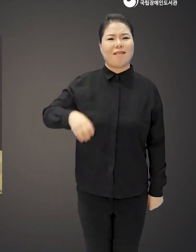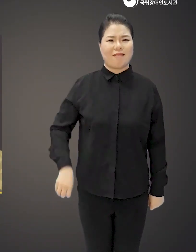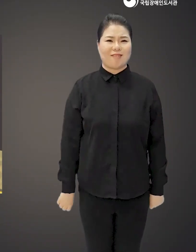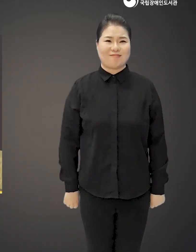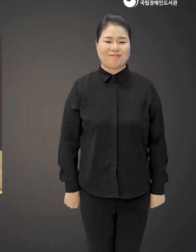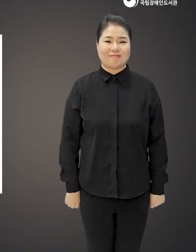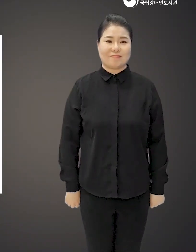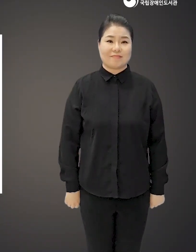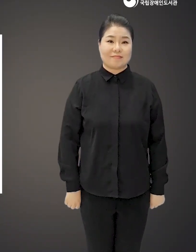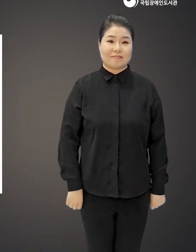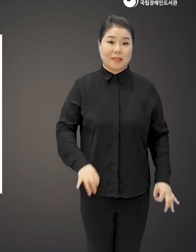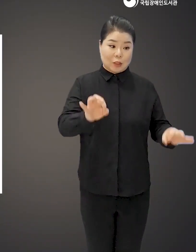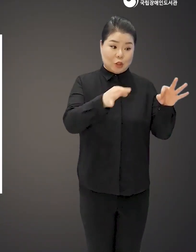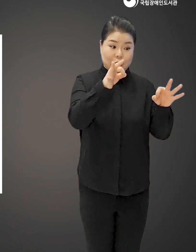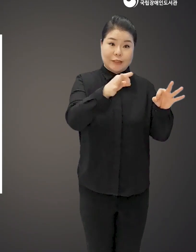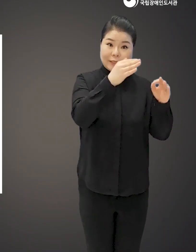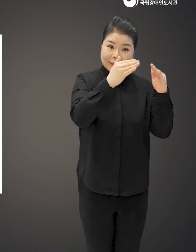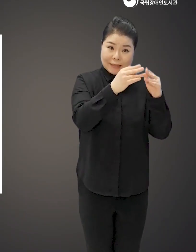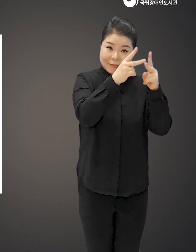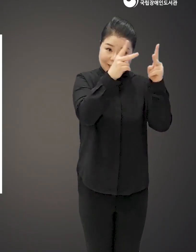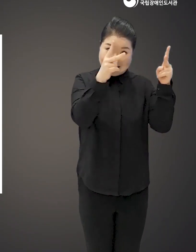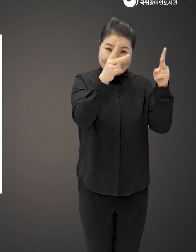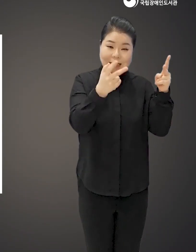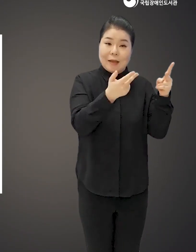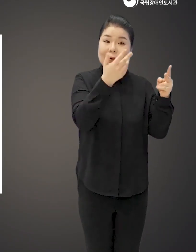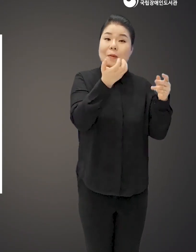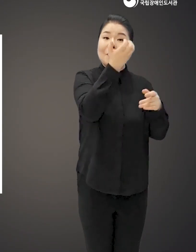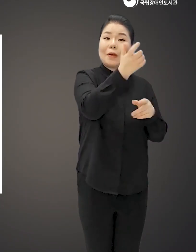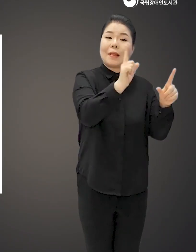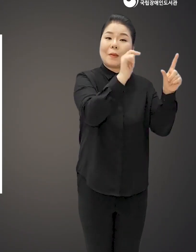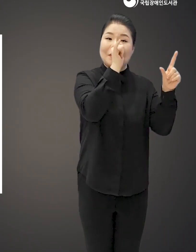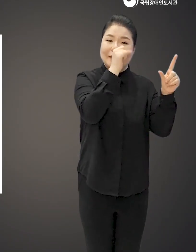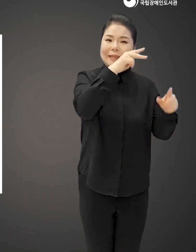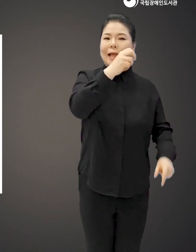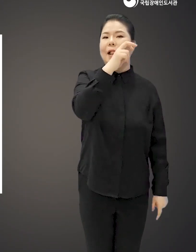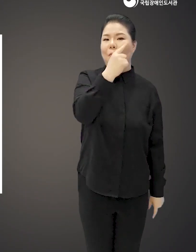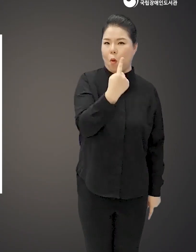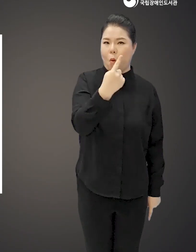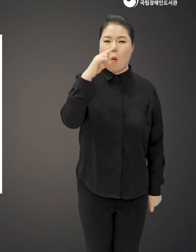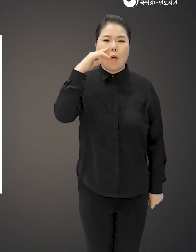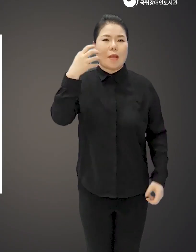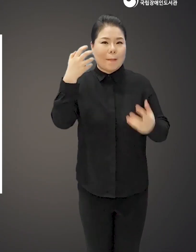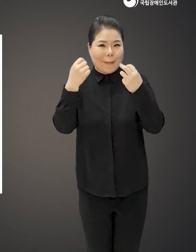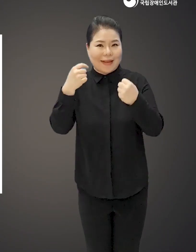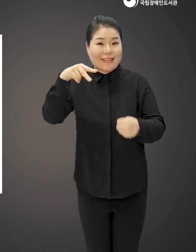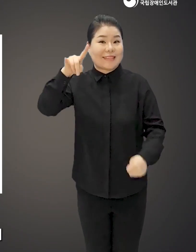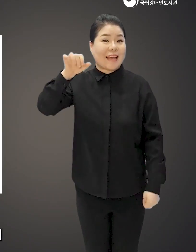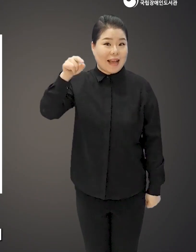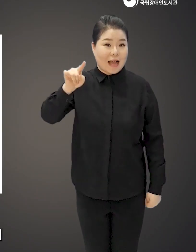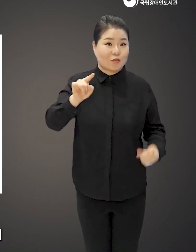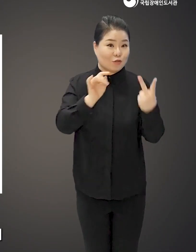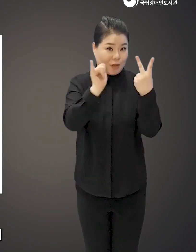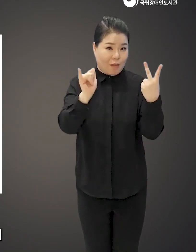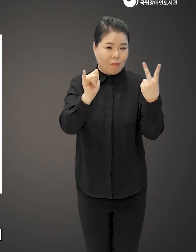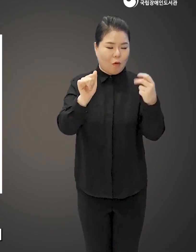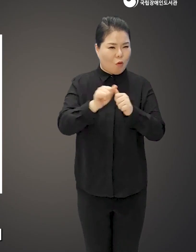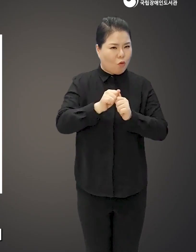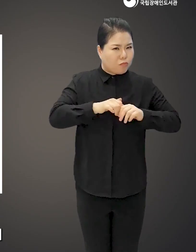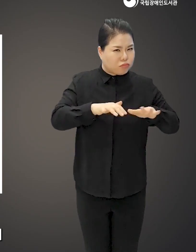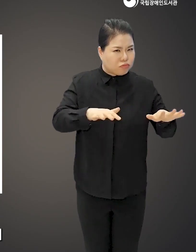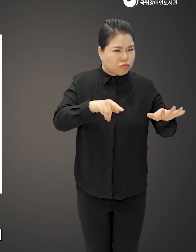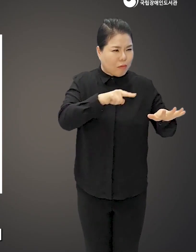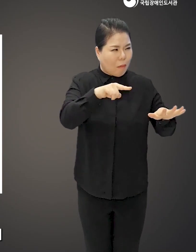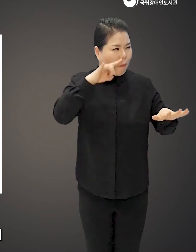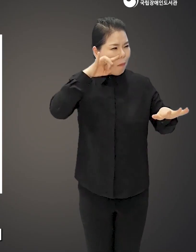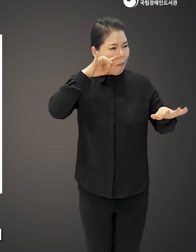미스터리해. 수선집 2층에 새든 달모와 호기심 가득한 단짝, 생강. 무성한 소문으로